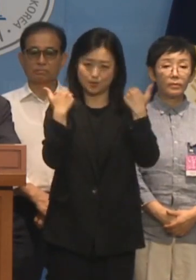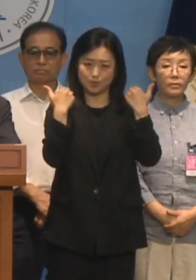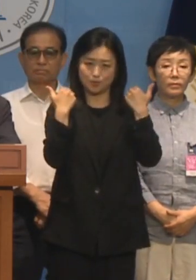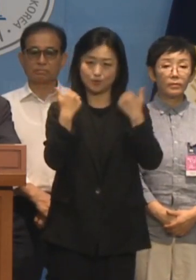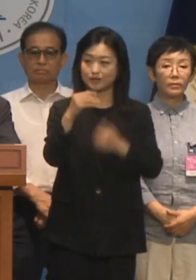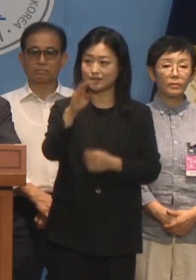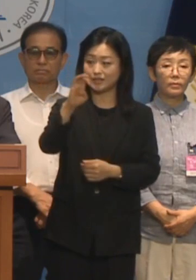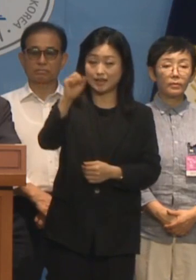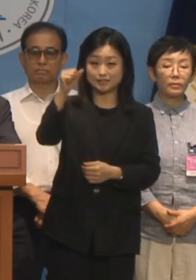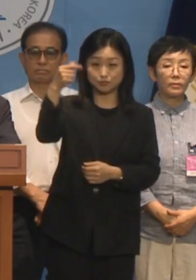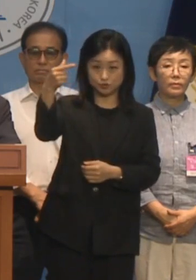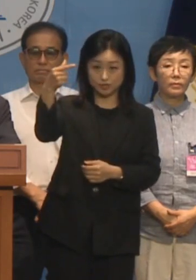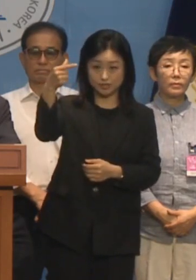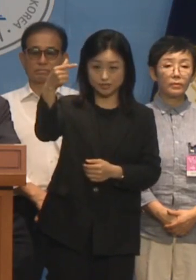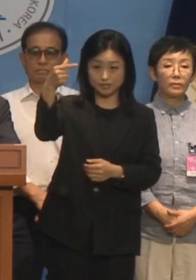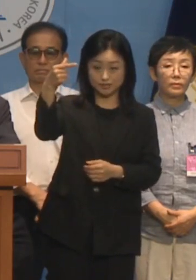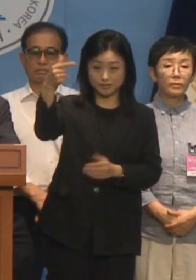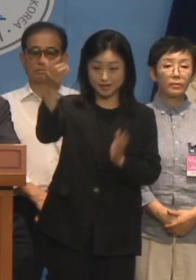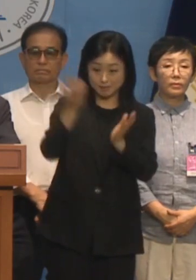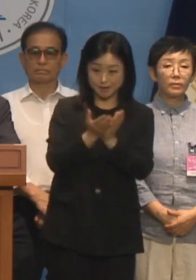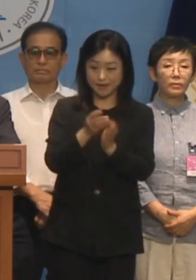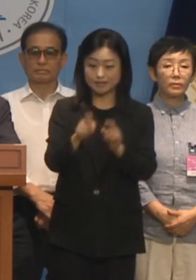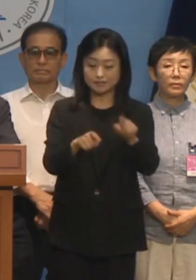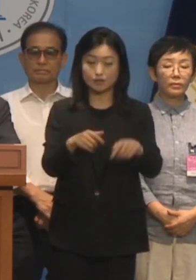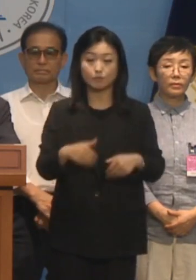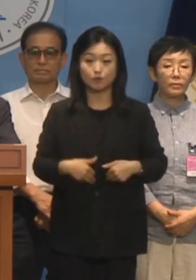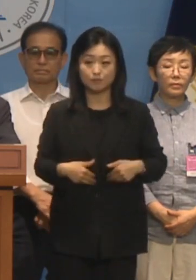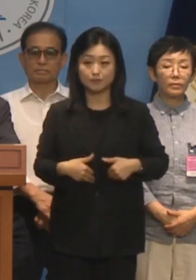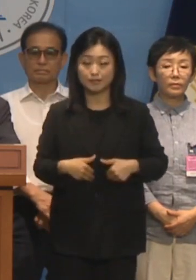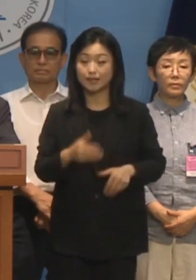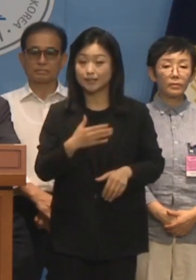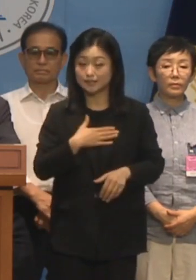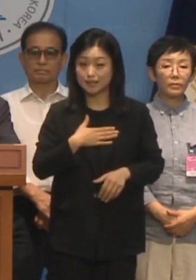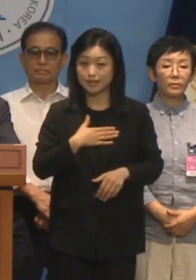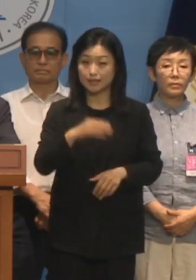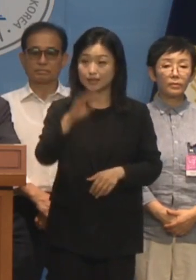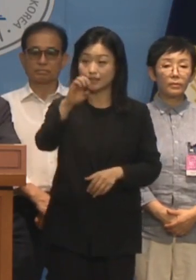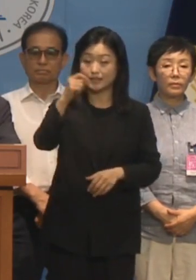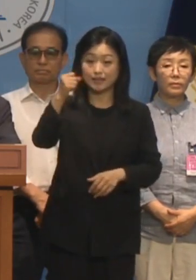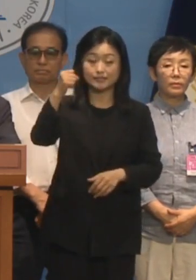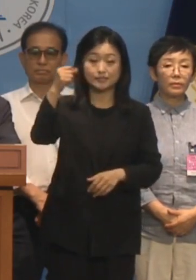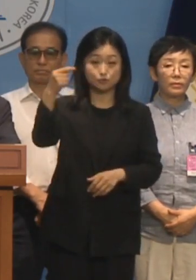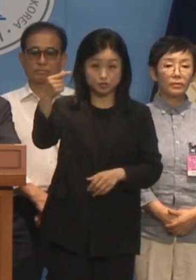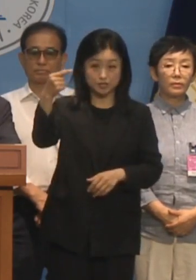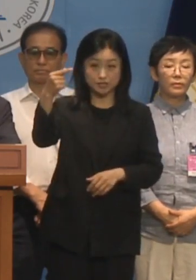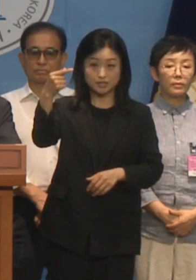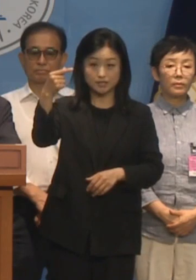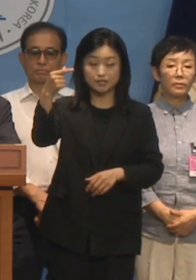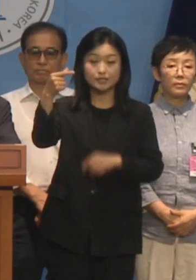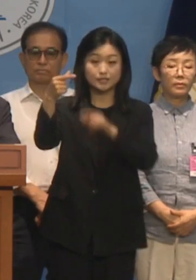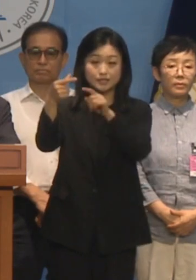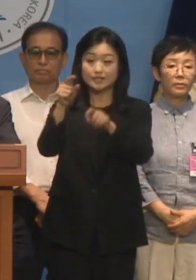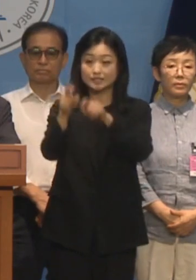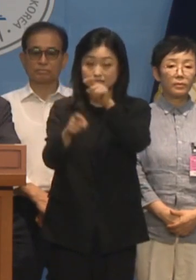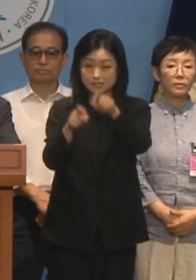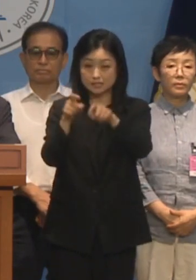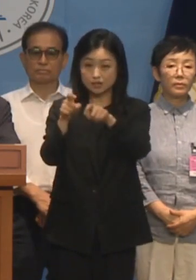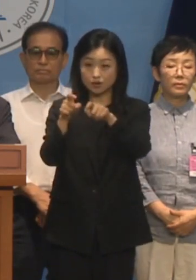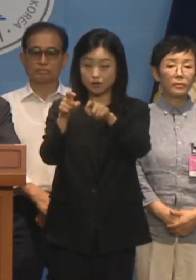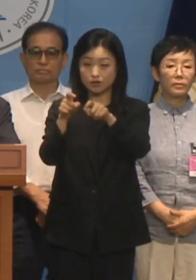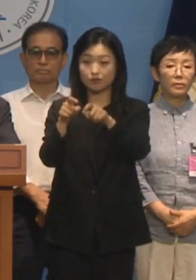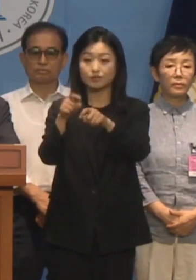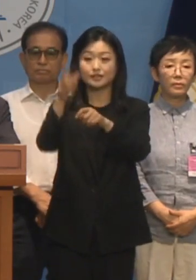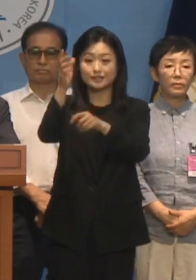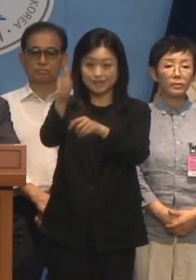의제를 실천해 나가야 하겠습니다. 저는 현재 ESG 실천 국민연대의 상임의장이며 한국